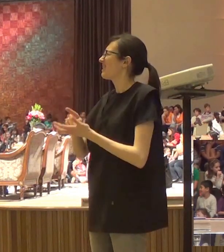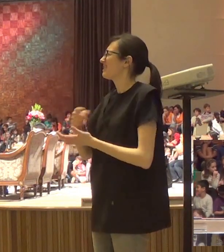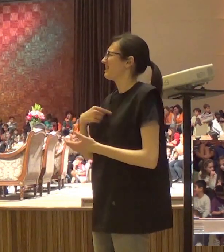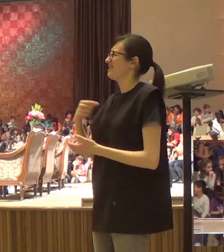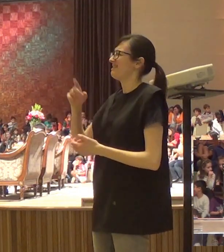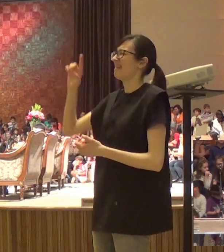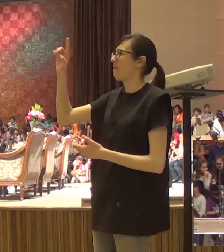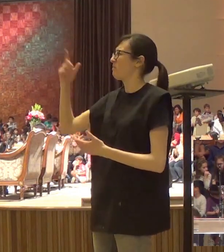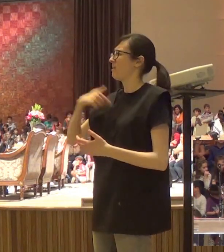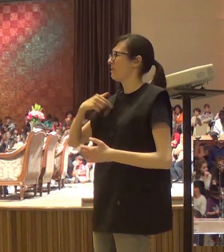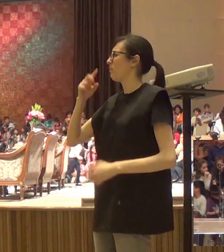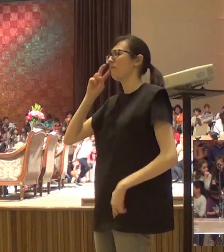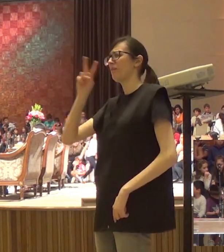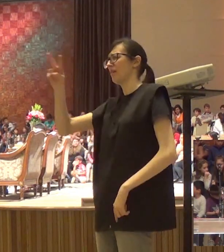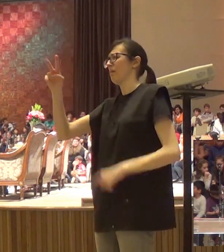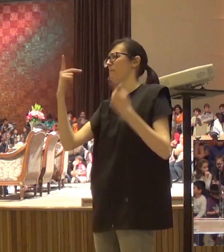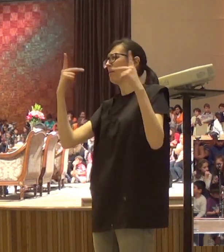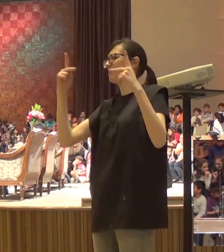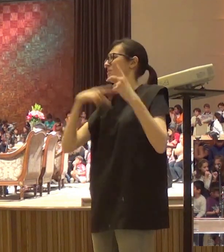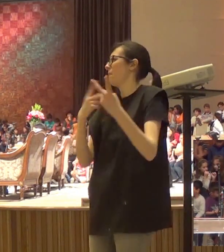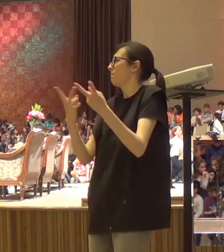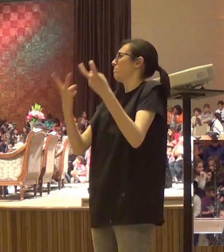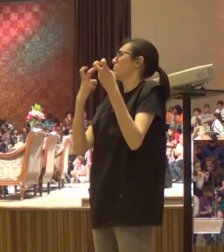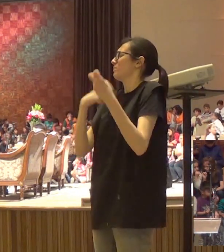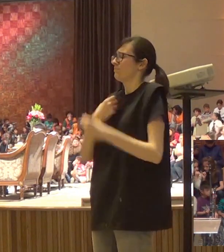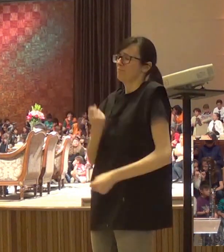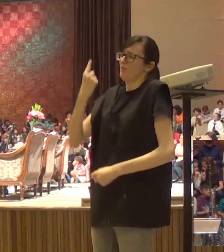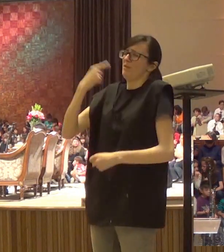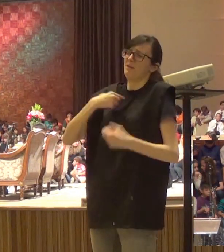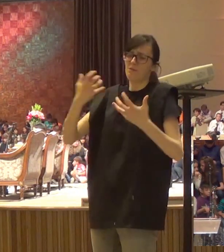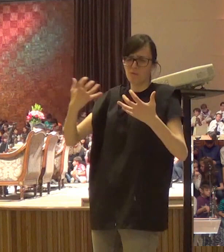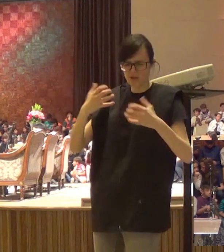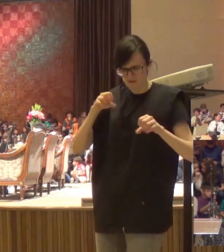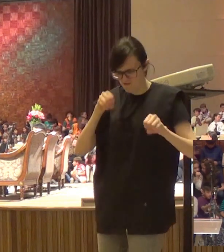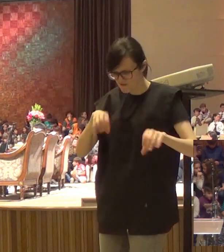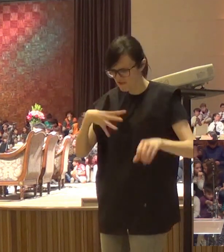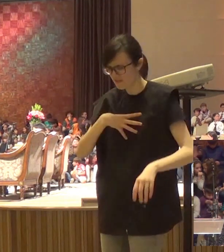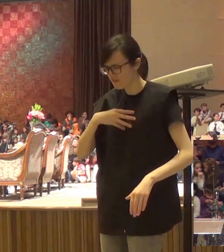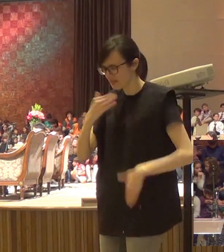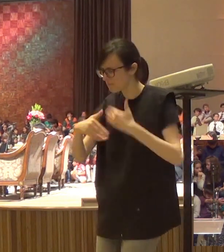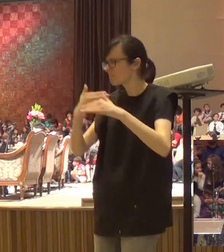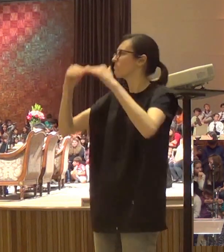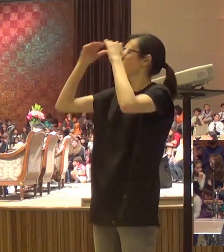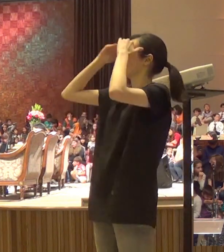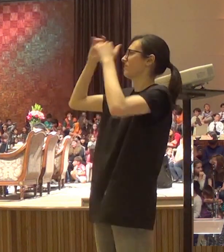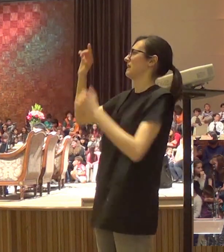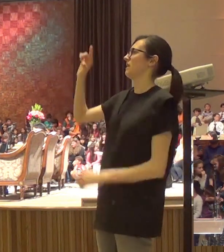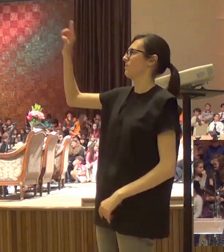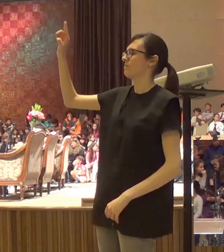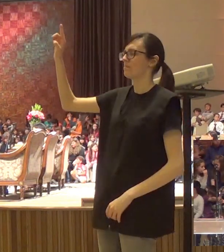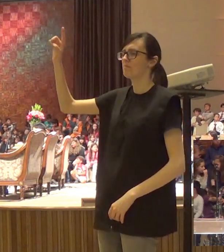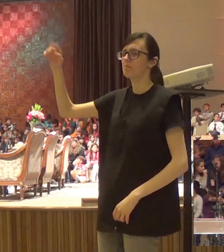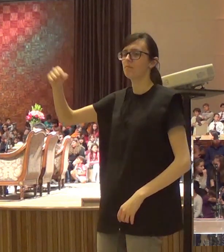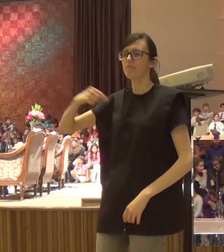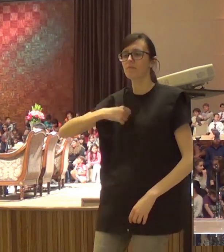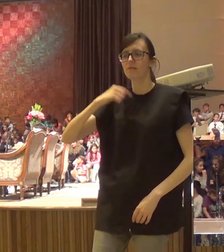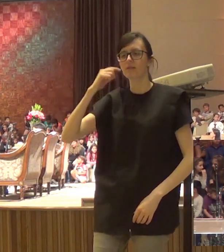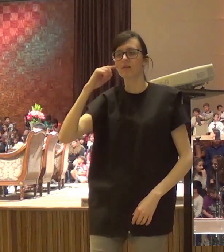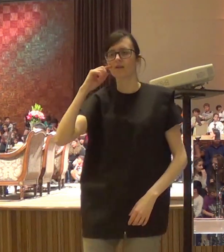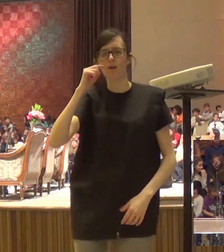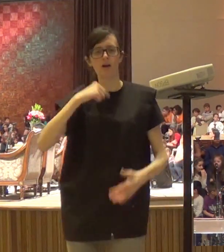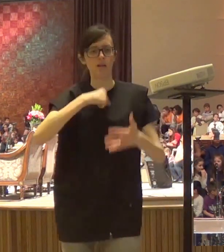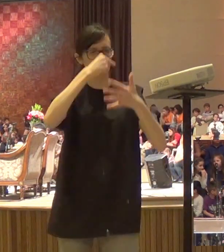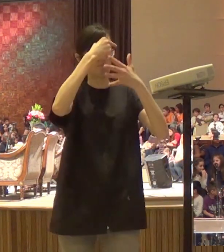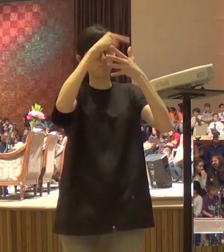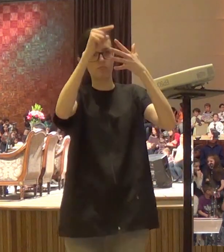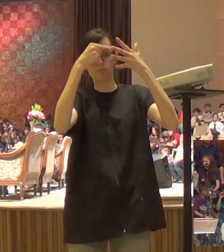filhos. Eu quero moldar isso no coração deles para preparar uma geração para o Senhor. Eu olho para esses alvos aqui como